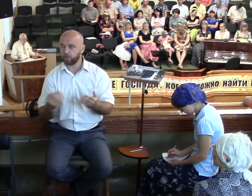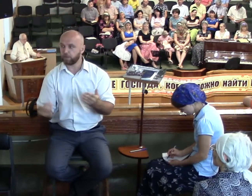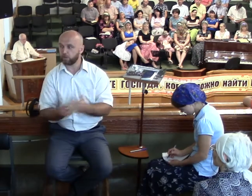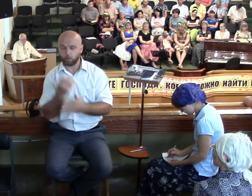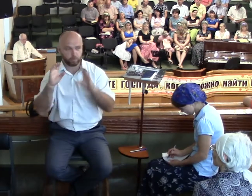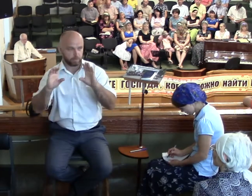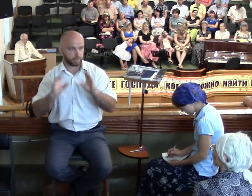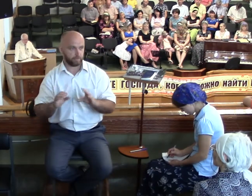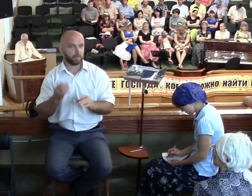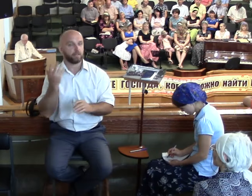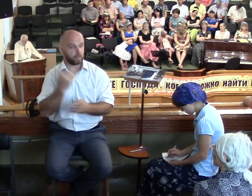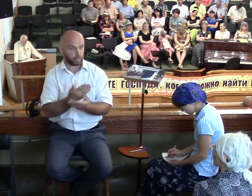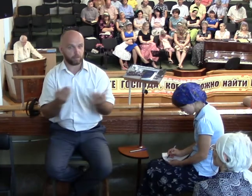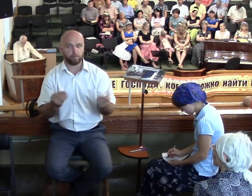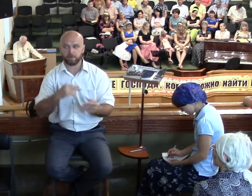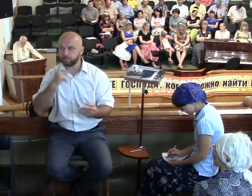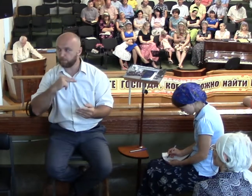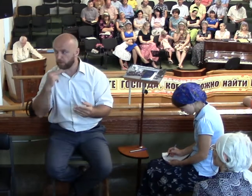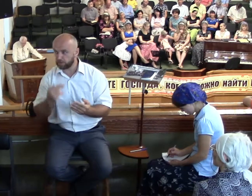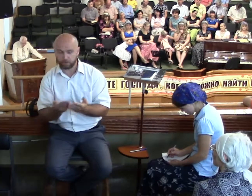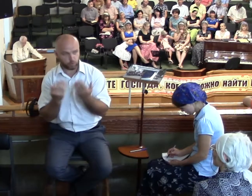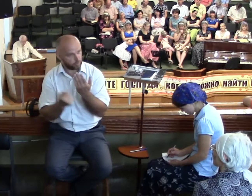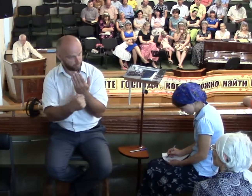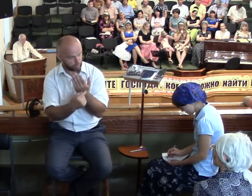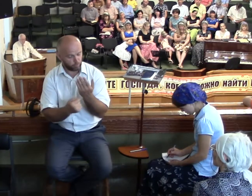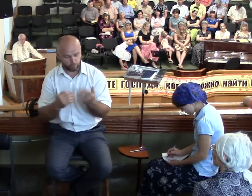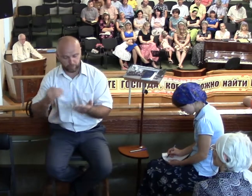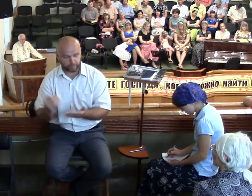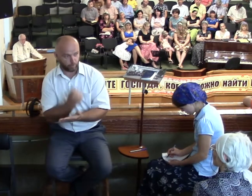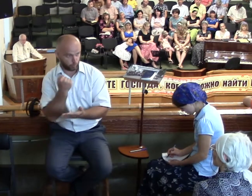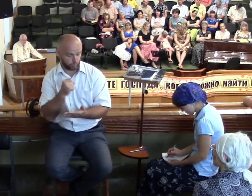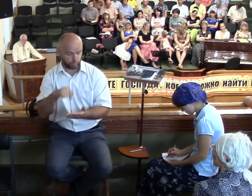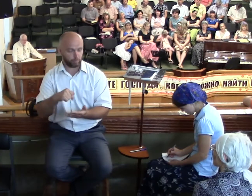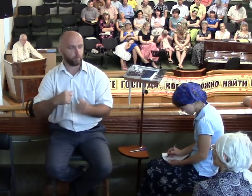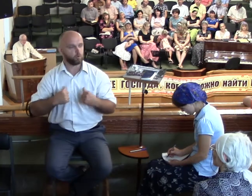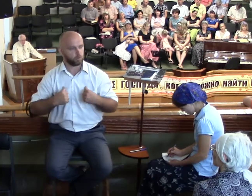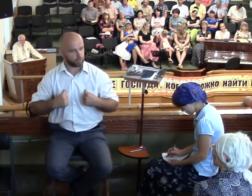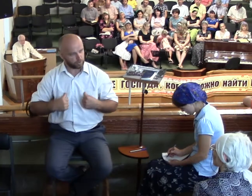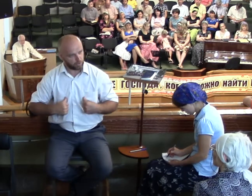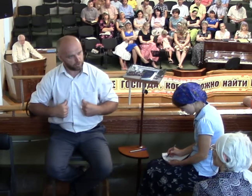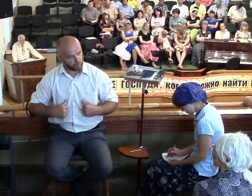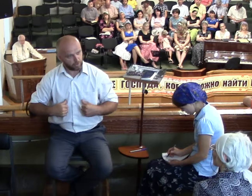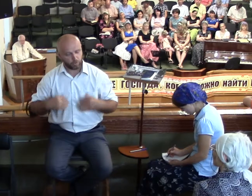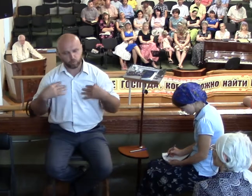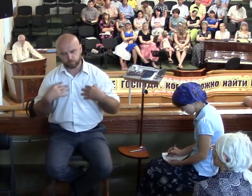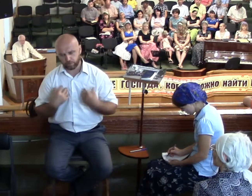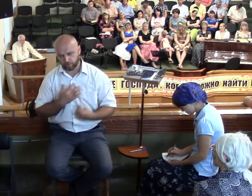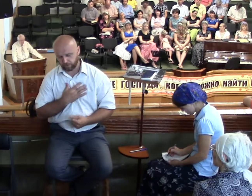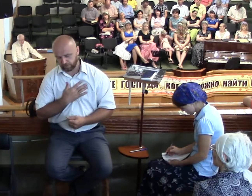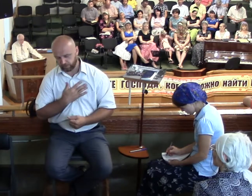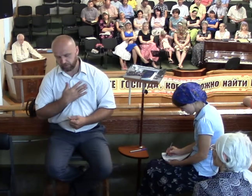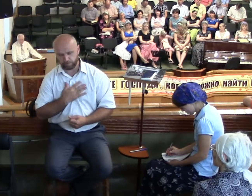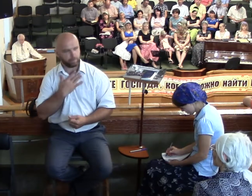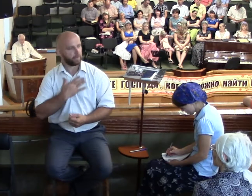мы ее внимательно читаем, мы здесь находим в себе и утешение, и обличение,